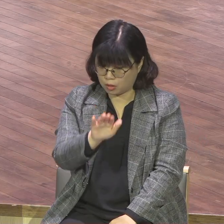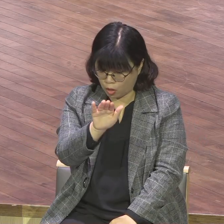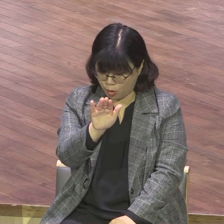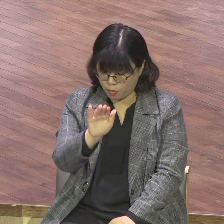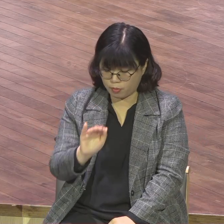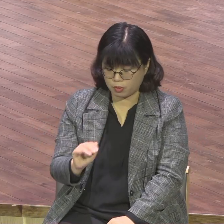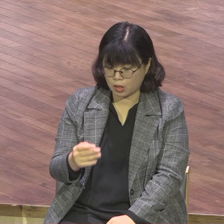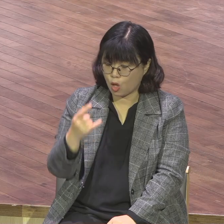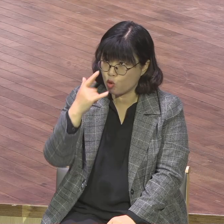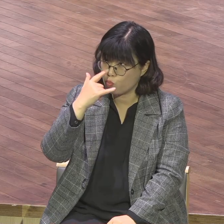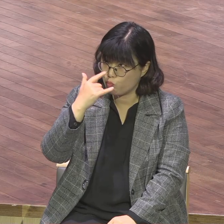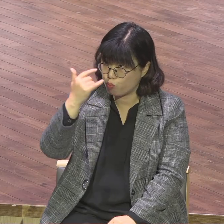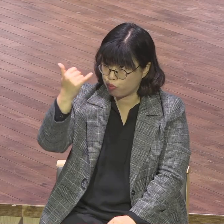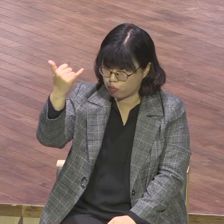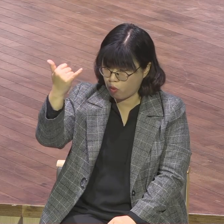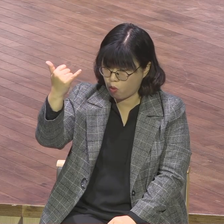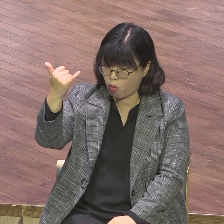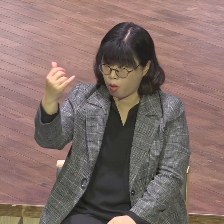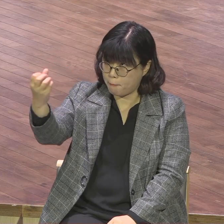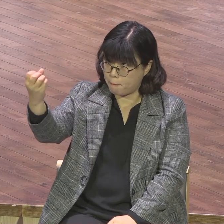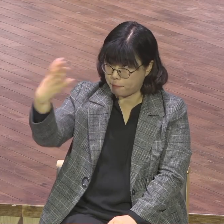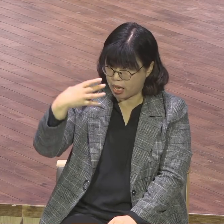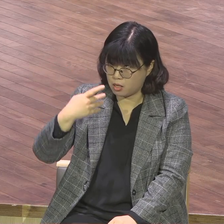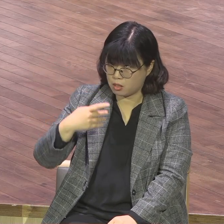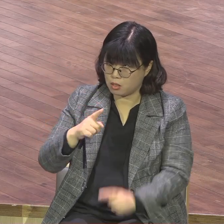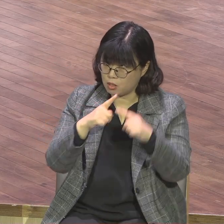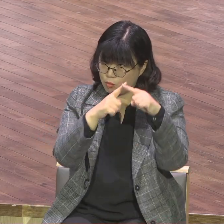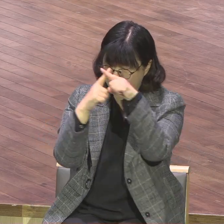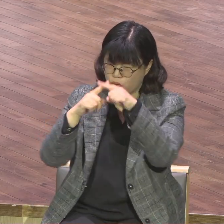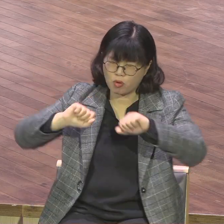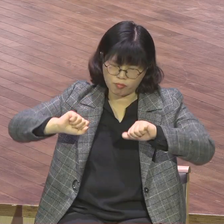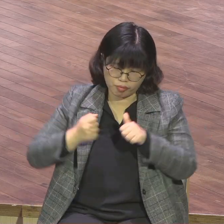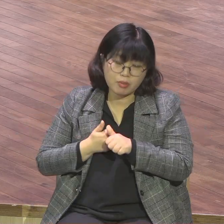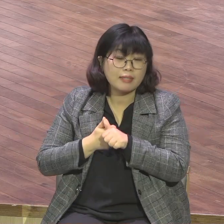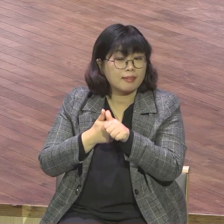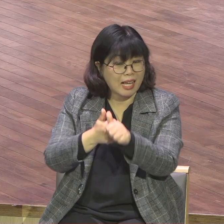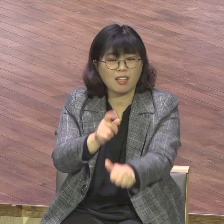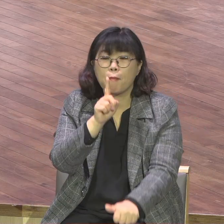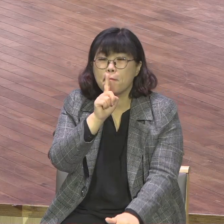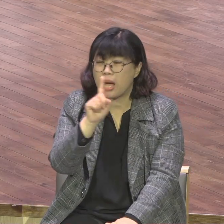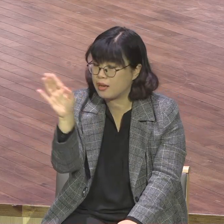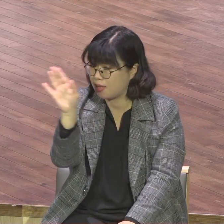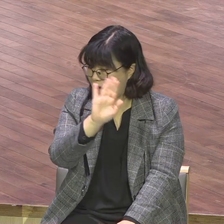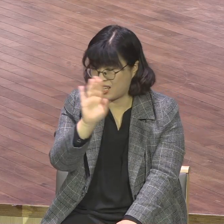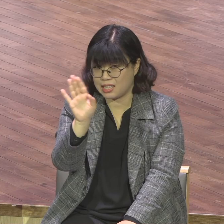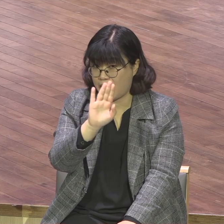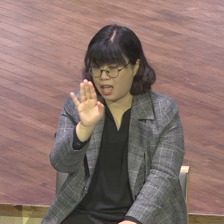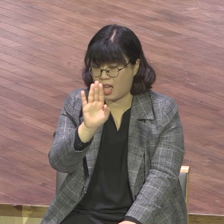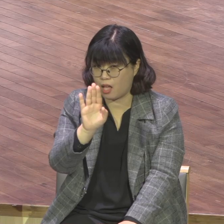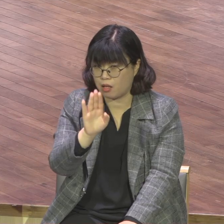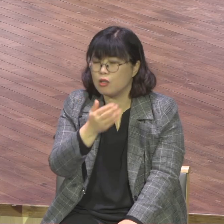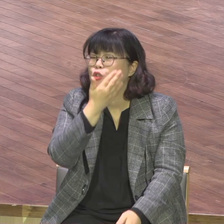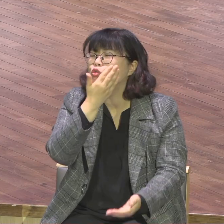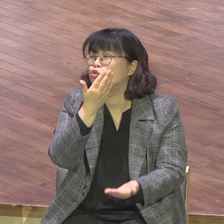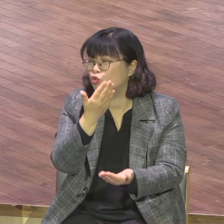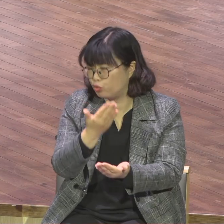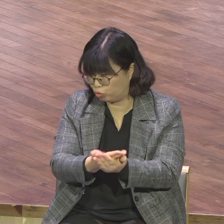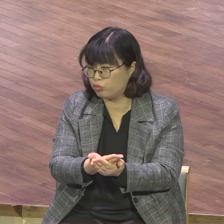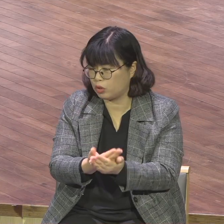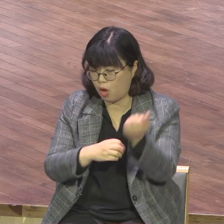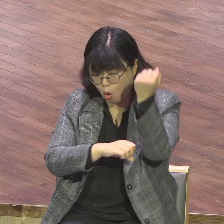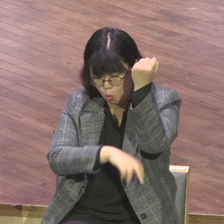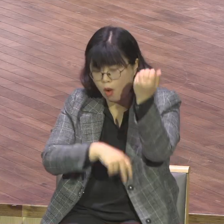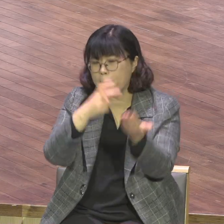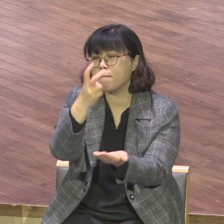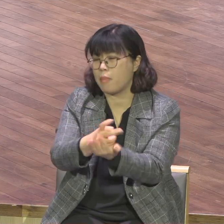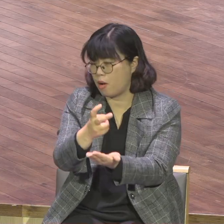맹목적인 개념이 여기 아님을 보여주고 있습니다. 성경에 보면요 중요한 원칙이 있습니다. 원칙, 성경의 중요한 원칙 그게 뭐냐?